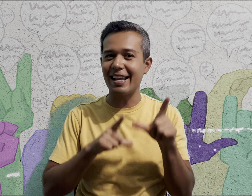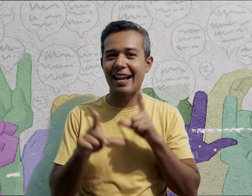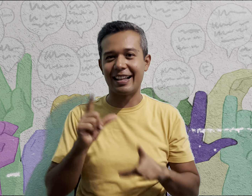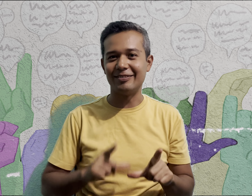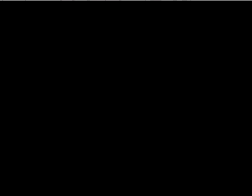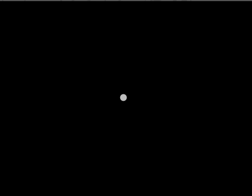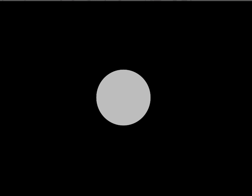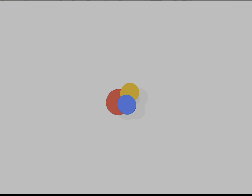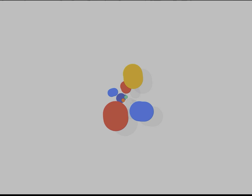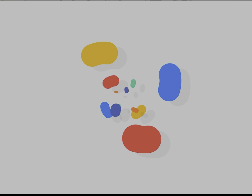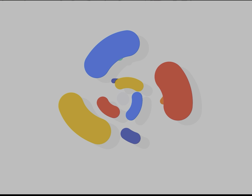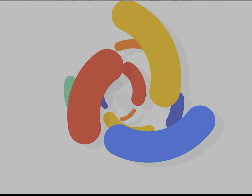mexicana.